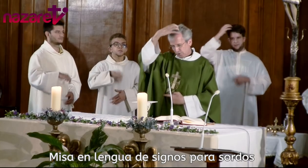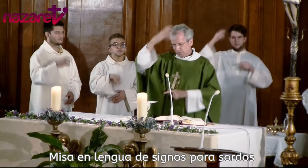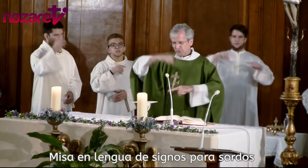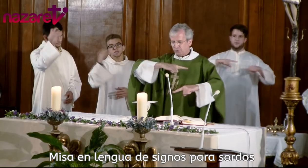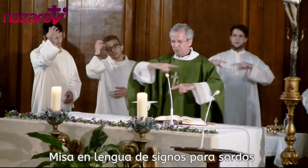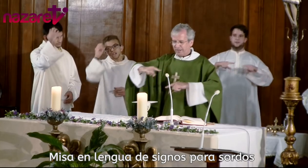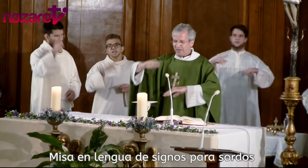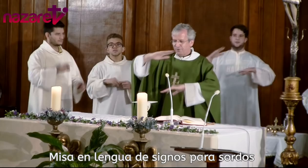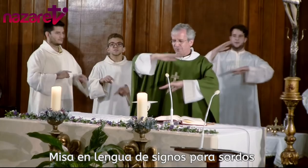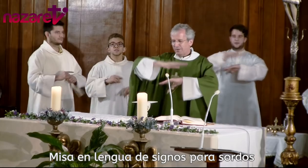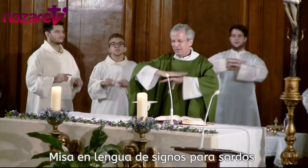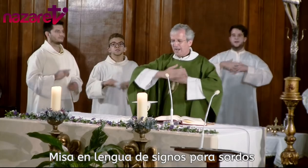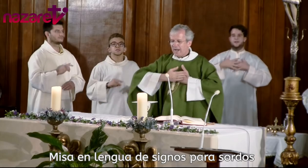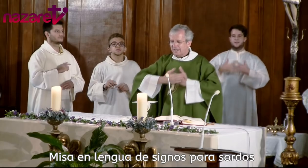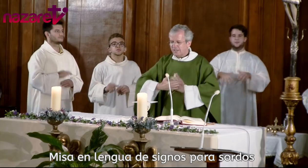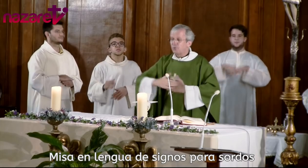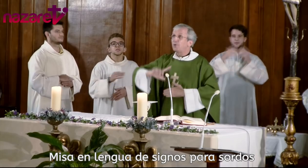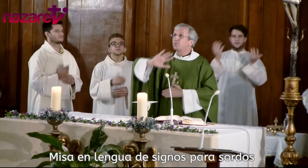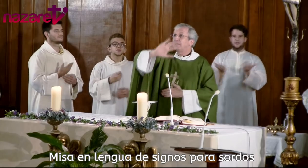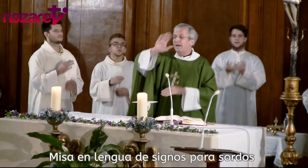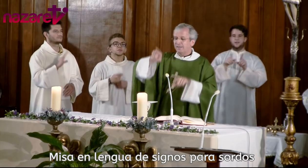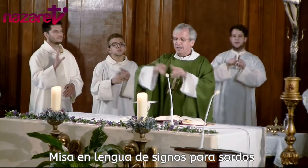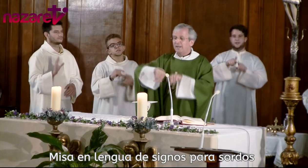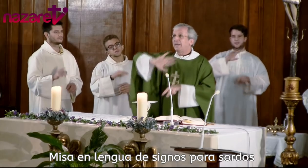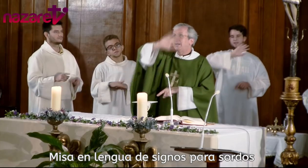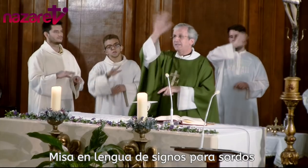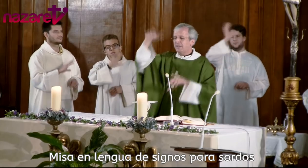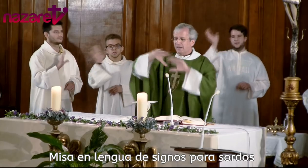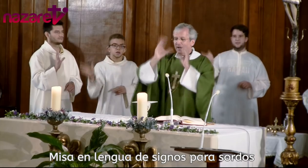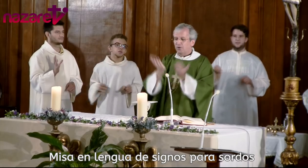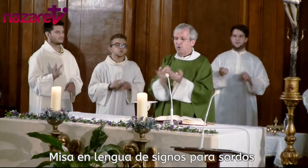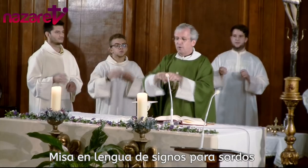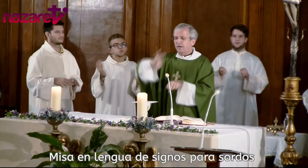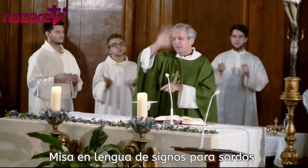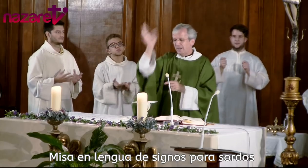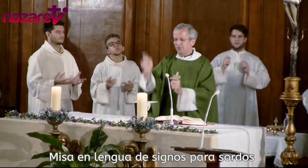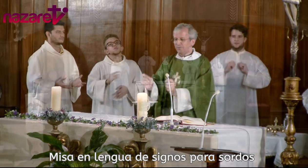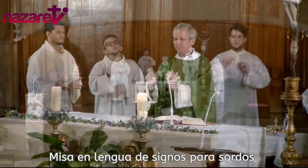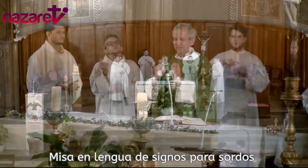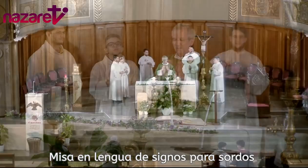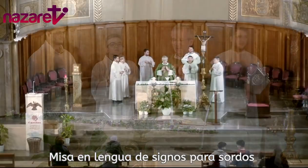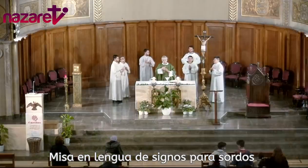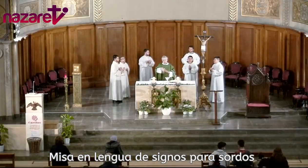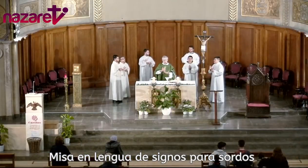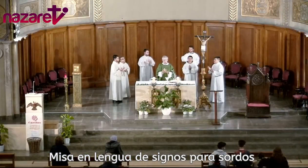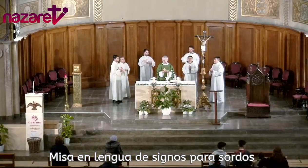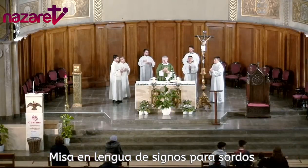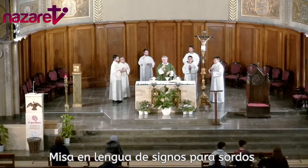nosotros tu reino, hágase tu voluntad en la tierra como en el cielo. Danos hoy nuestro pan